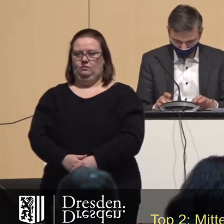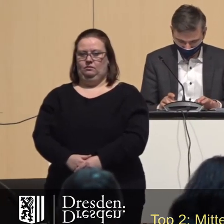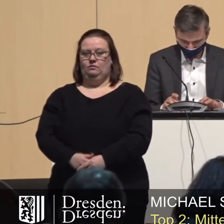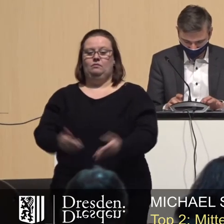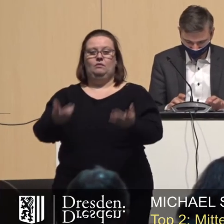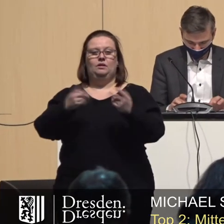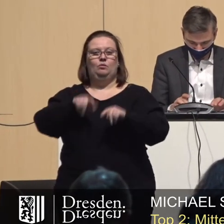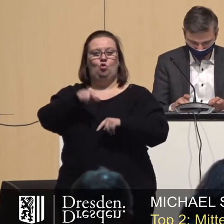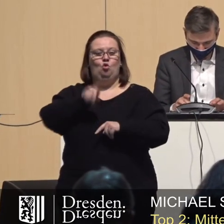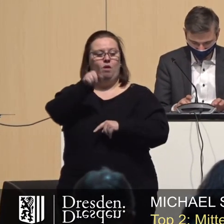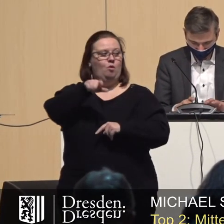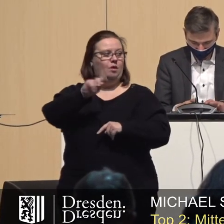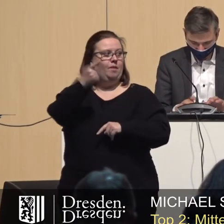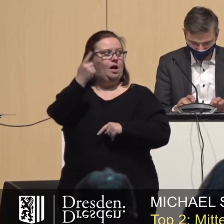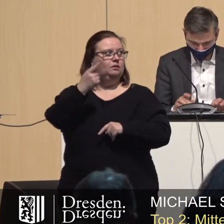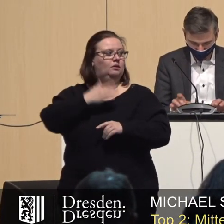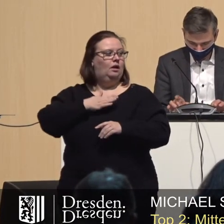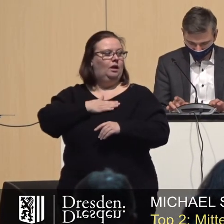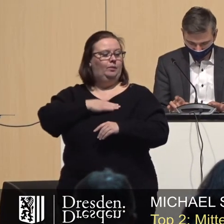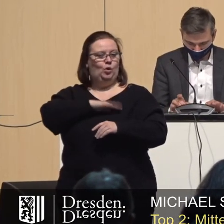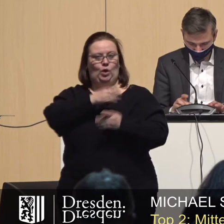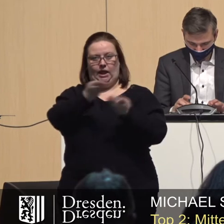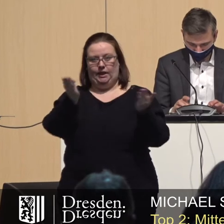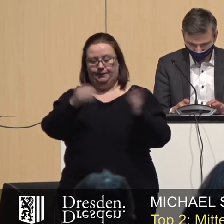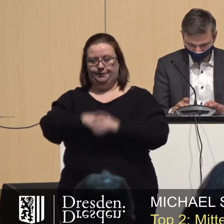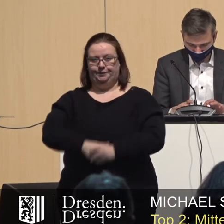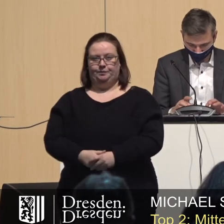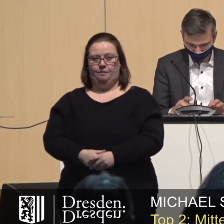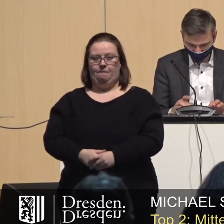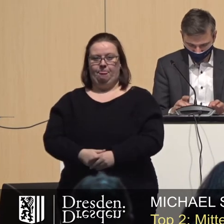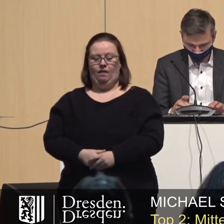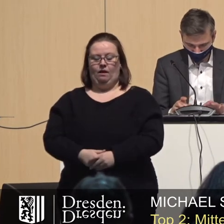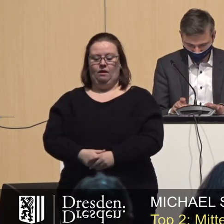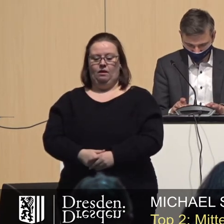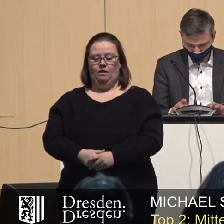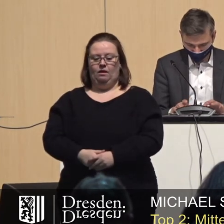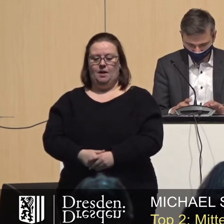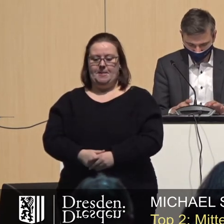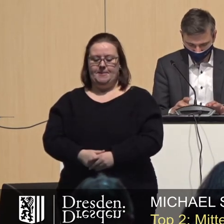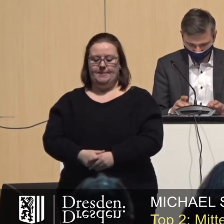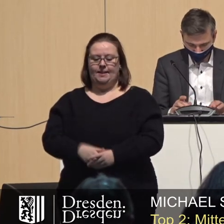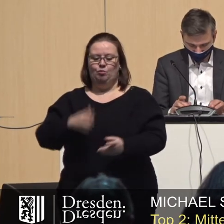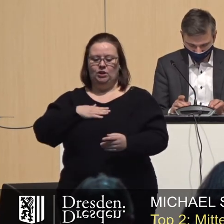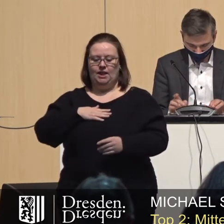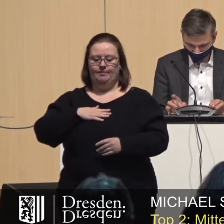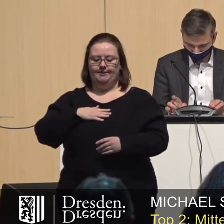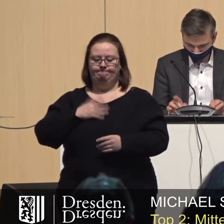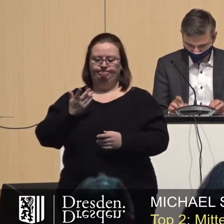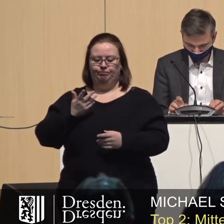Sehr geehrter Oberbürgermeister, werte Kolleginnen und Kollegen, gestatten Sie mir aus der